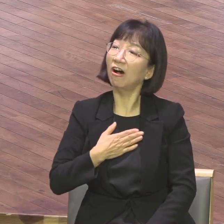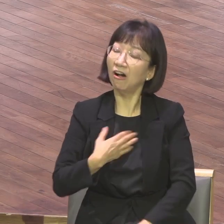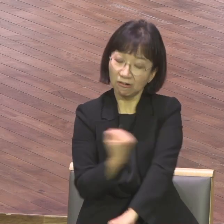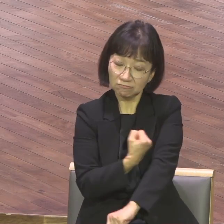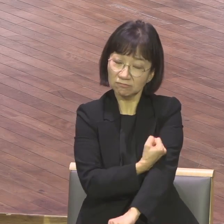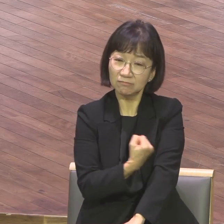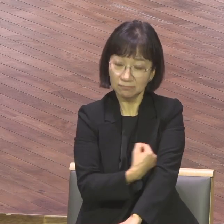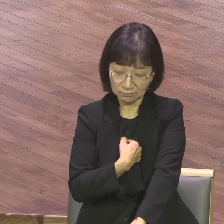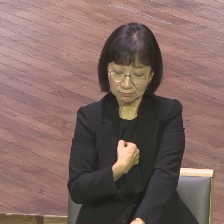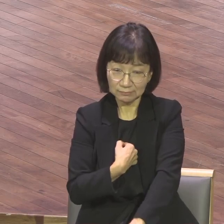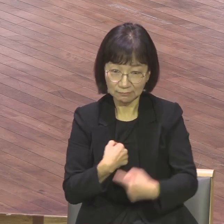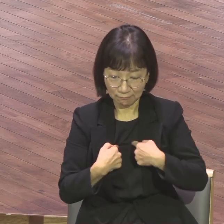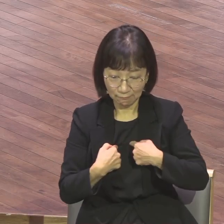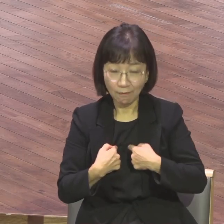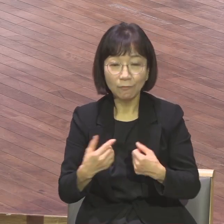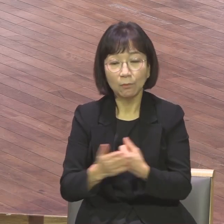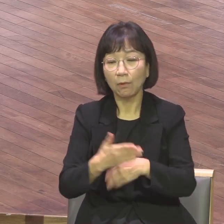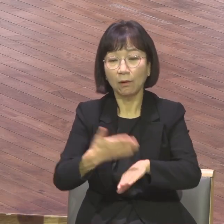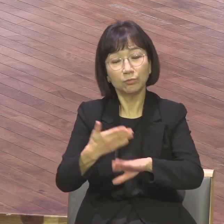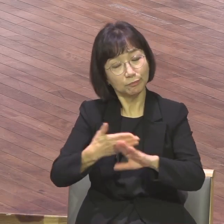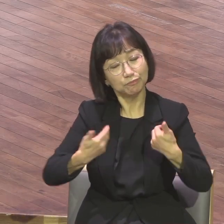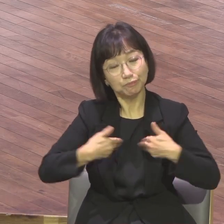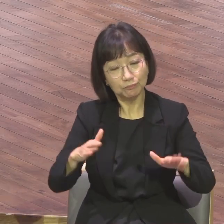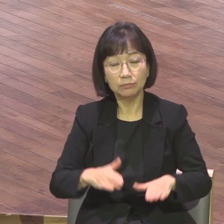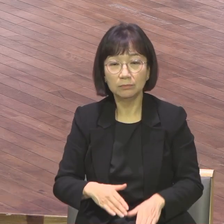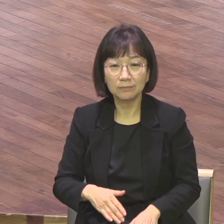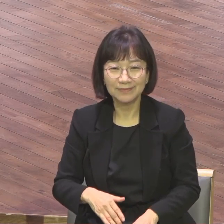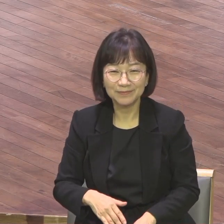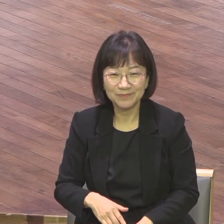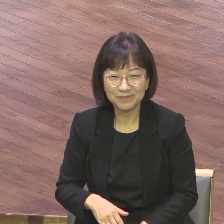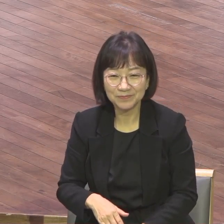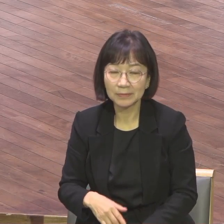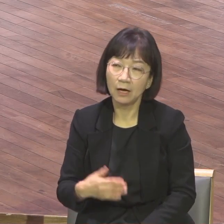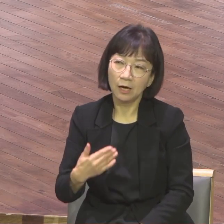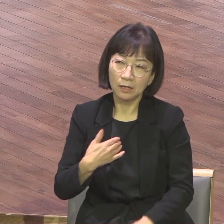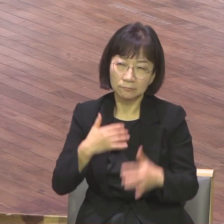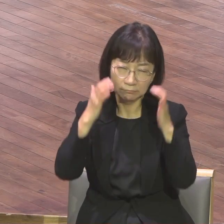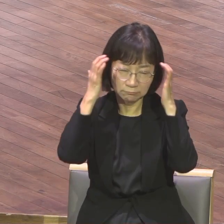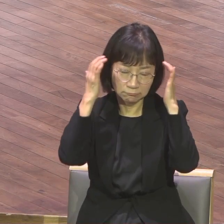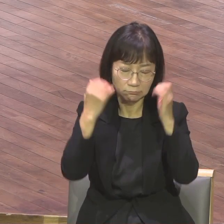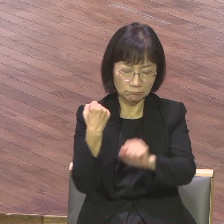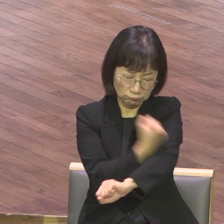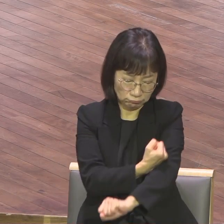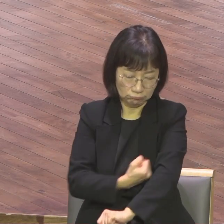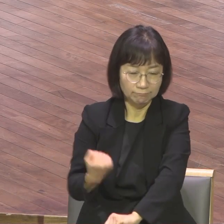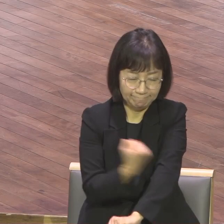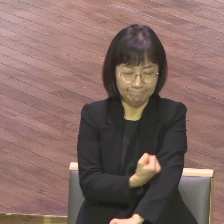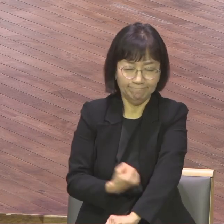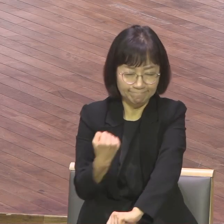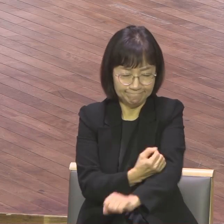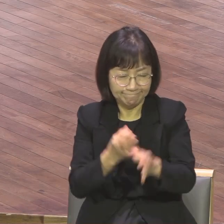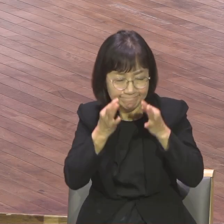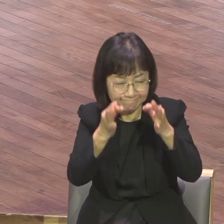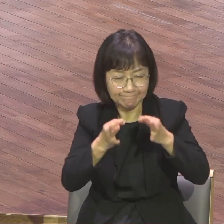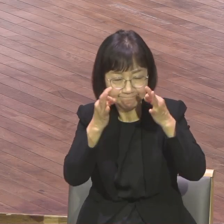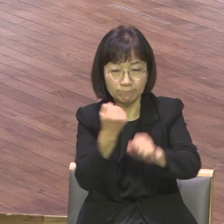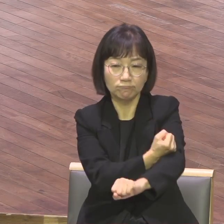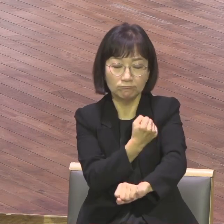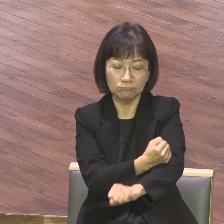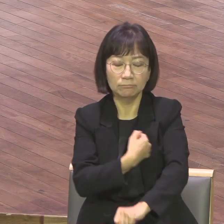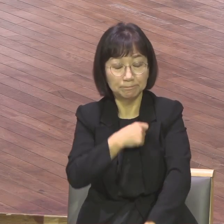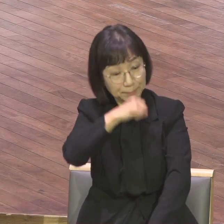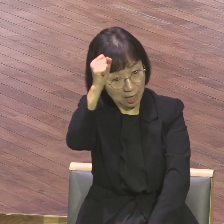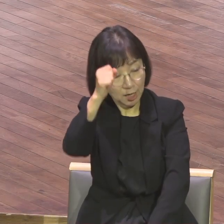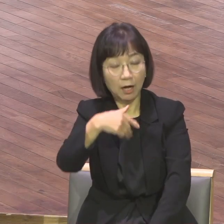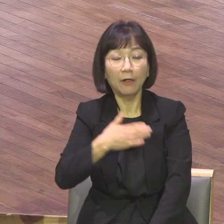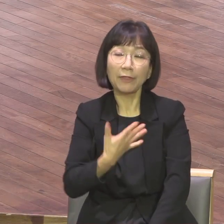뭐 당연한 것이에요. 당연. 감사 없지요. 내가 고생 많이 해가지고 내가 이러는데 당연하지요. 전혀